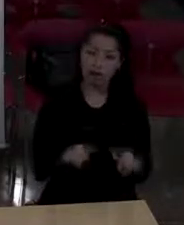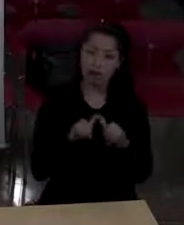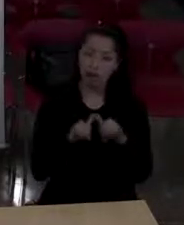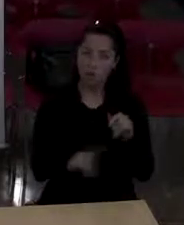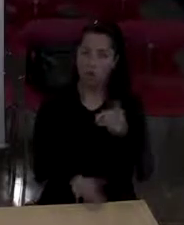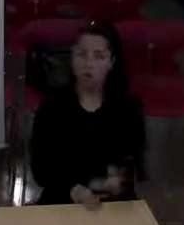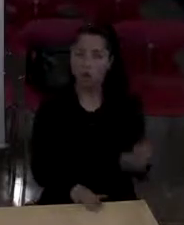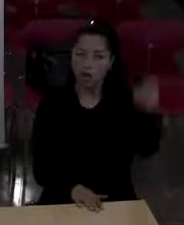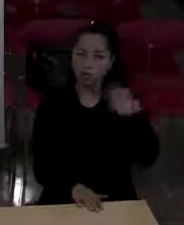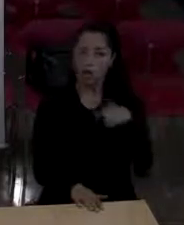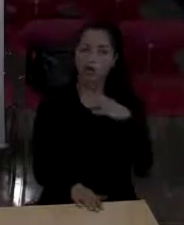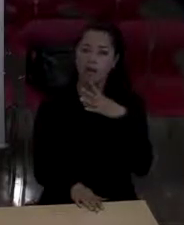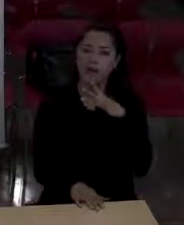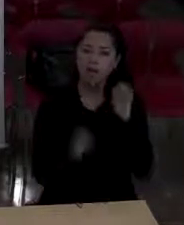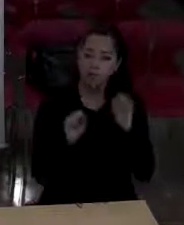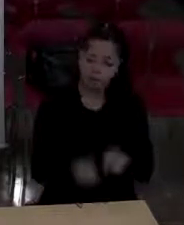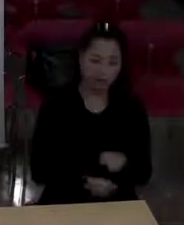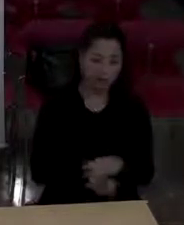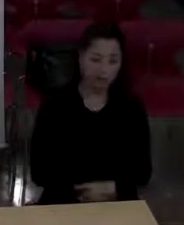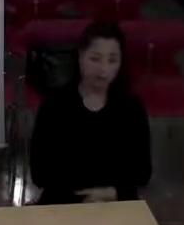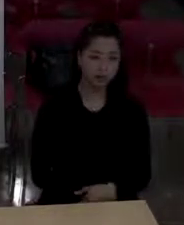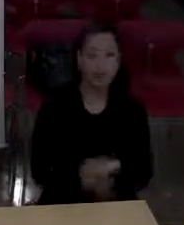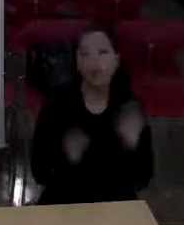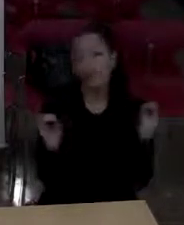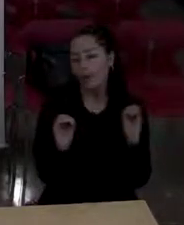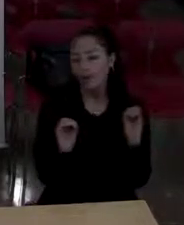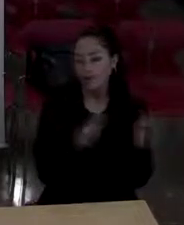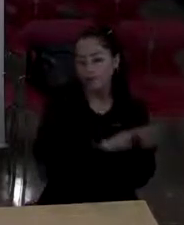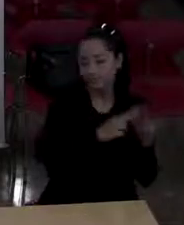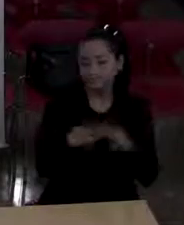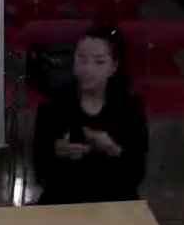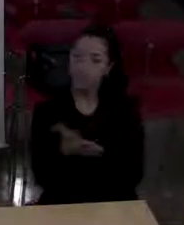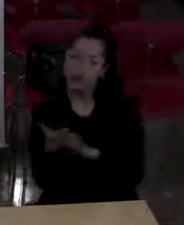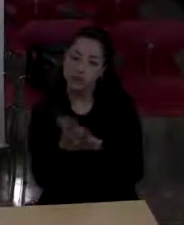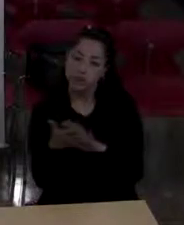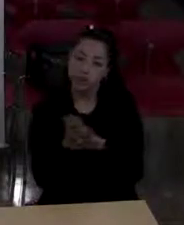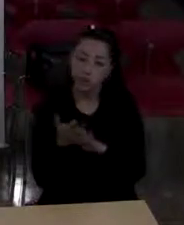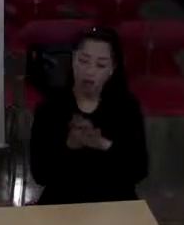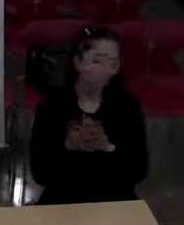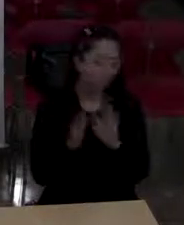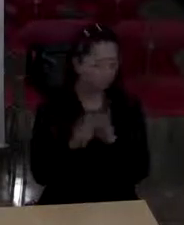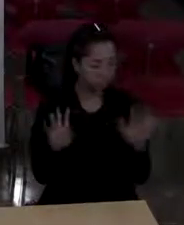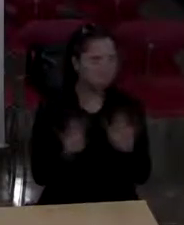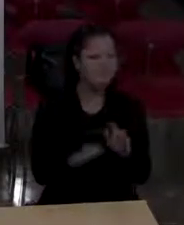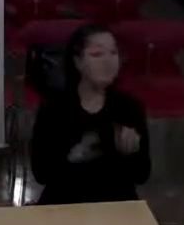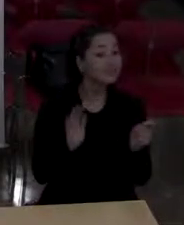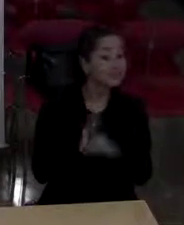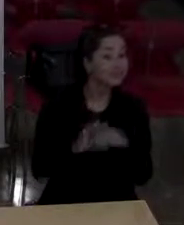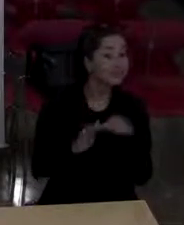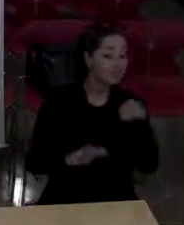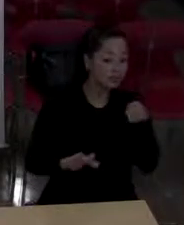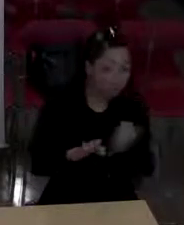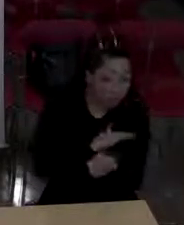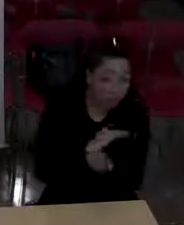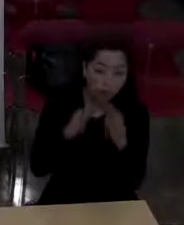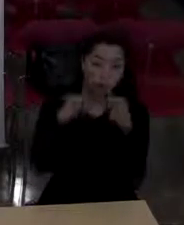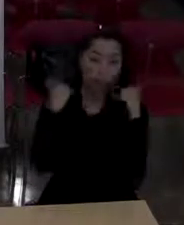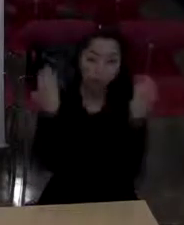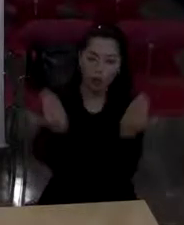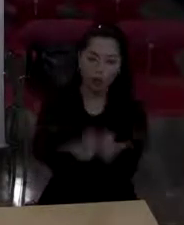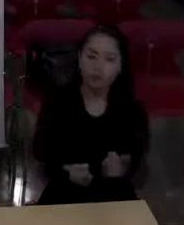edad en adelante, las estructuras y el uso de la primera lengua se complejizan al ingreso de la educación inicial y pues la transición del hogar